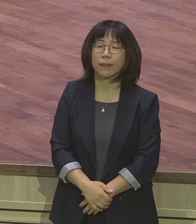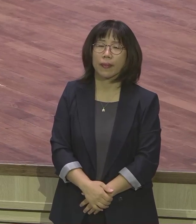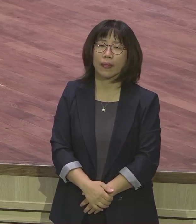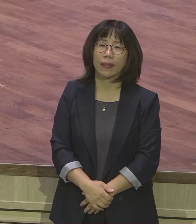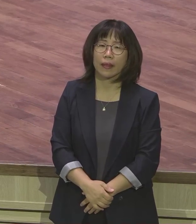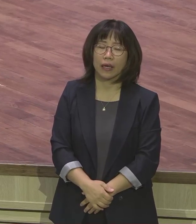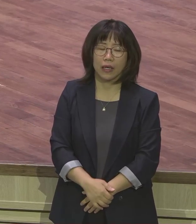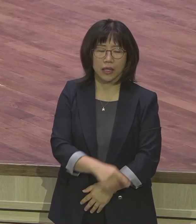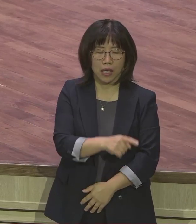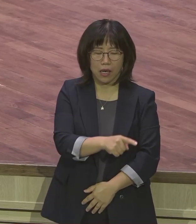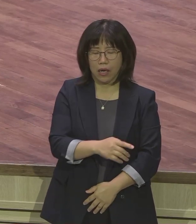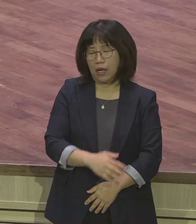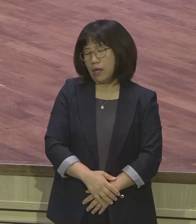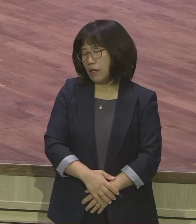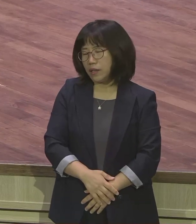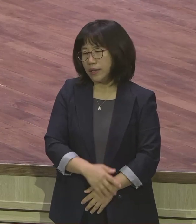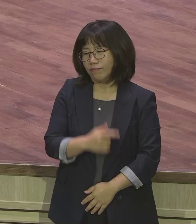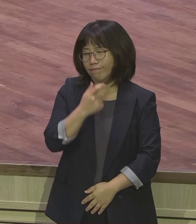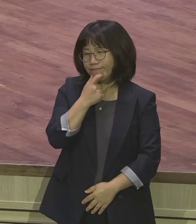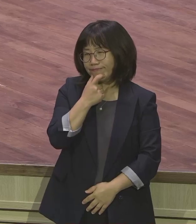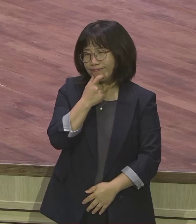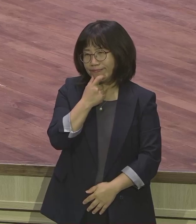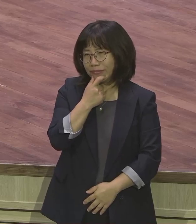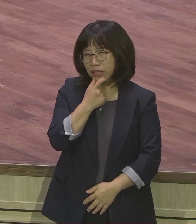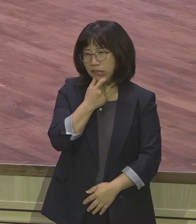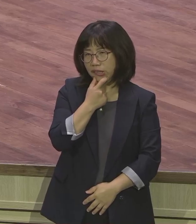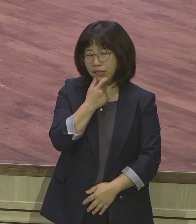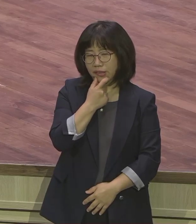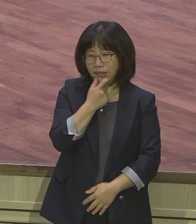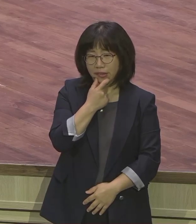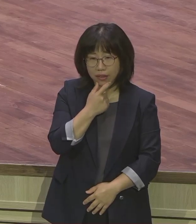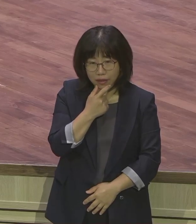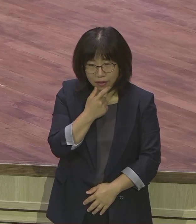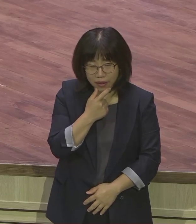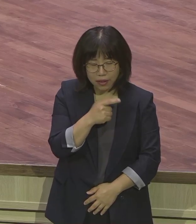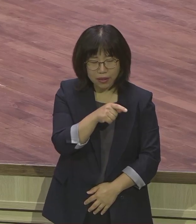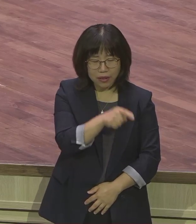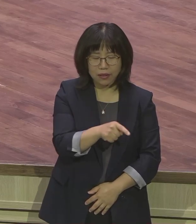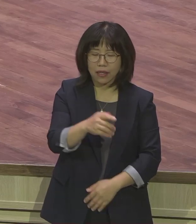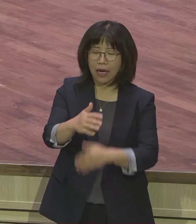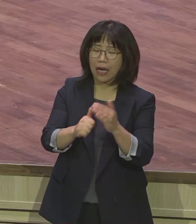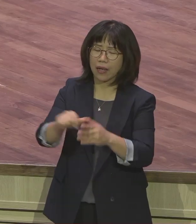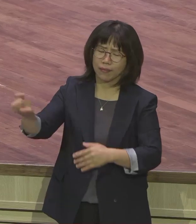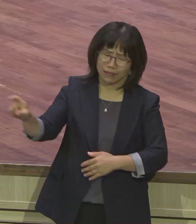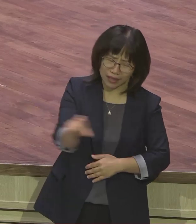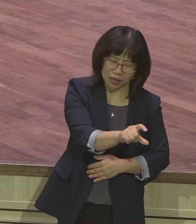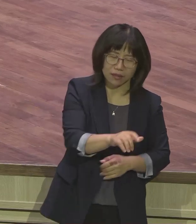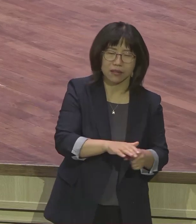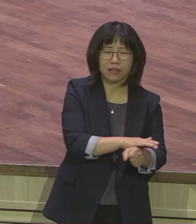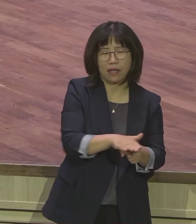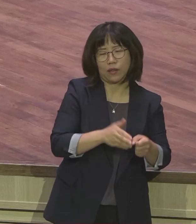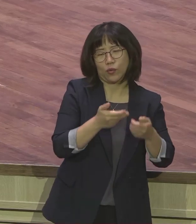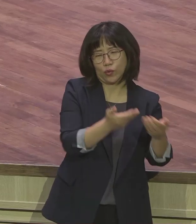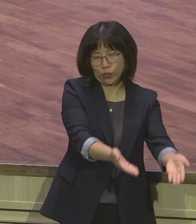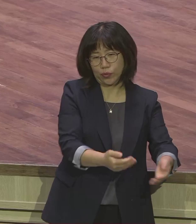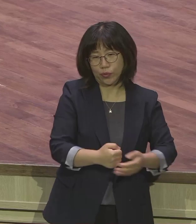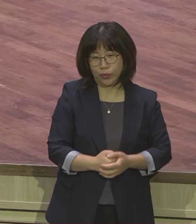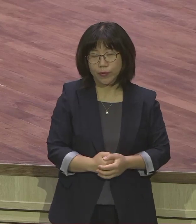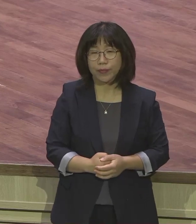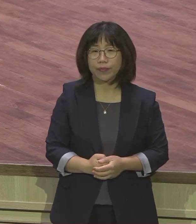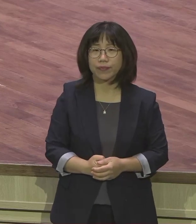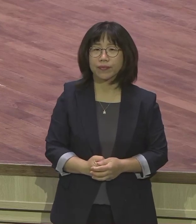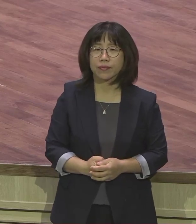나체 인간 싫어. 하나님 마음 아셔야 돼요. 하나님 그 영혼을 사랑하신다고. 그럼에도 불구하고